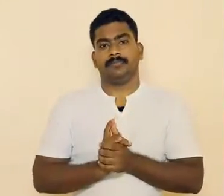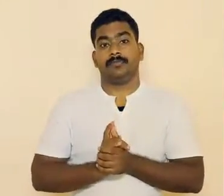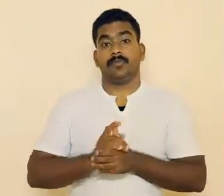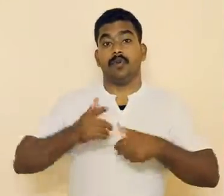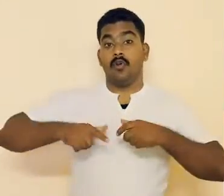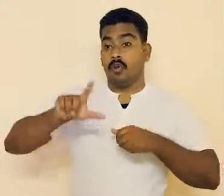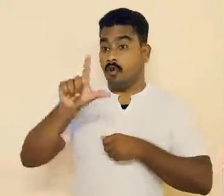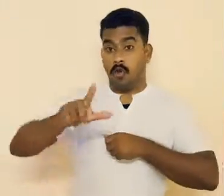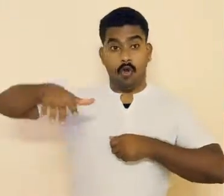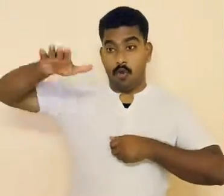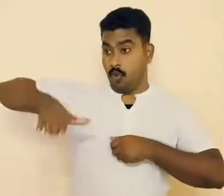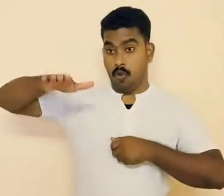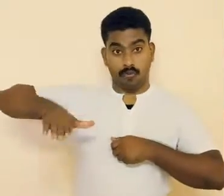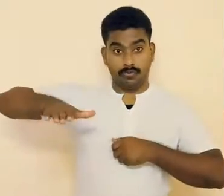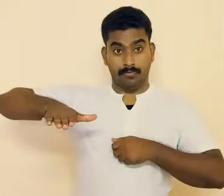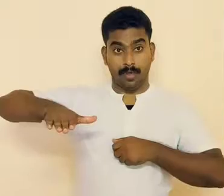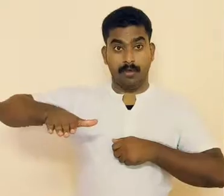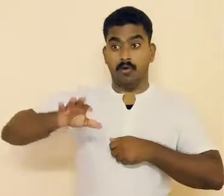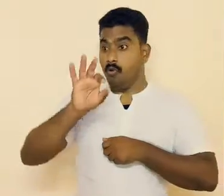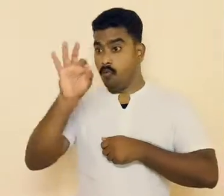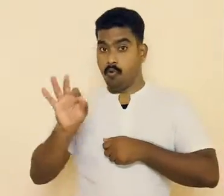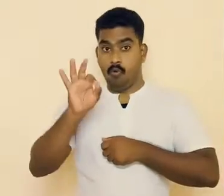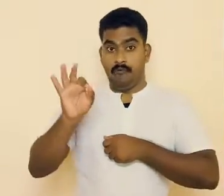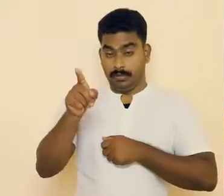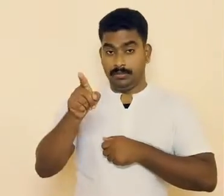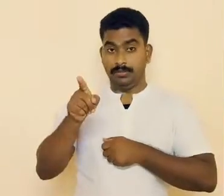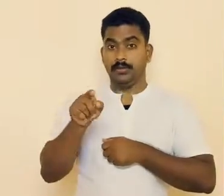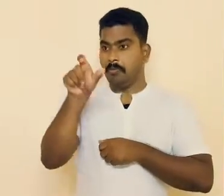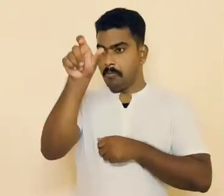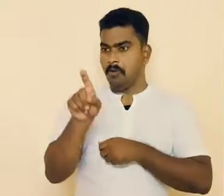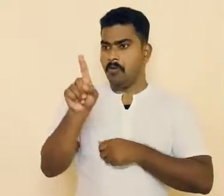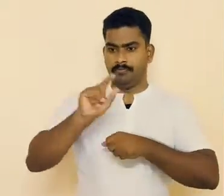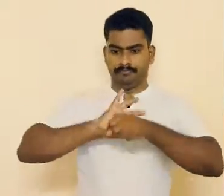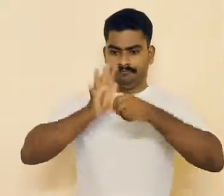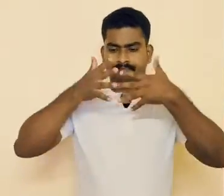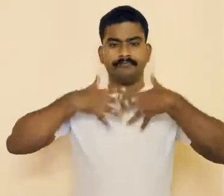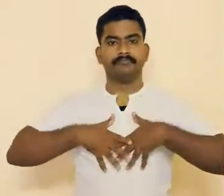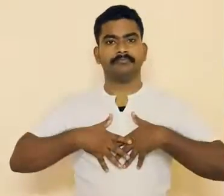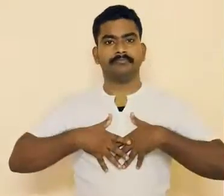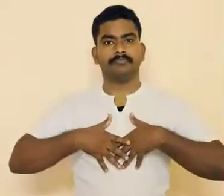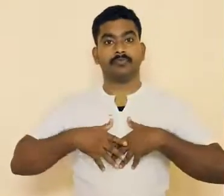ലോക്സഭാ സെക്രട്ടേറിയറ്റിൽ ഒരാൾക്ക് കൂടി കോവിഡ് രോഗബാധ സ്ഥിരീകരിച്ചു.